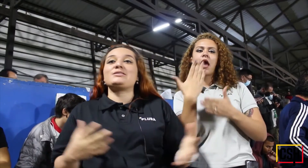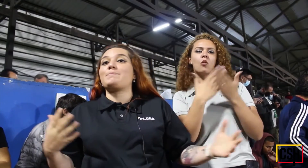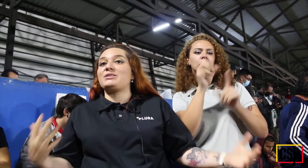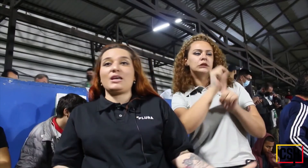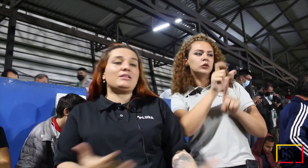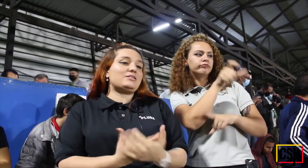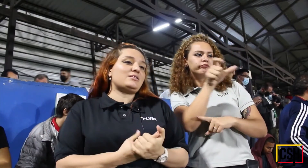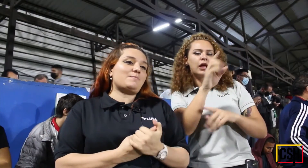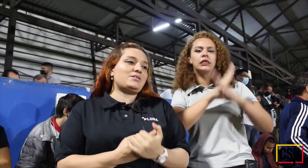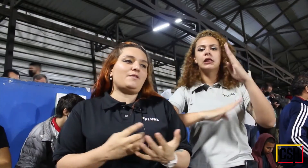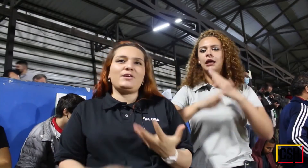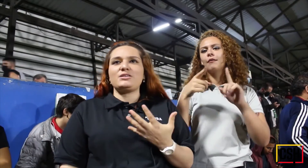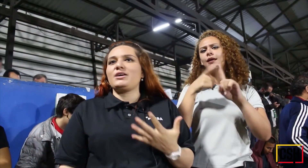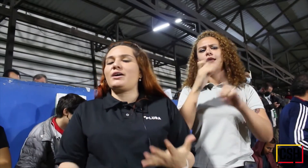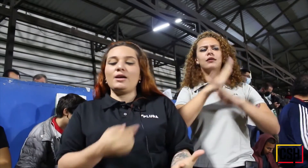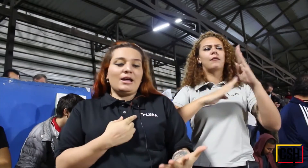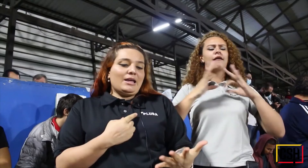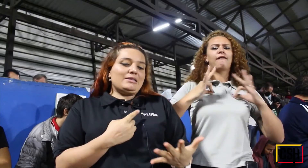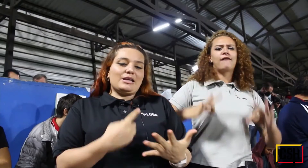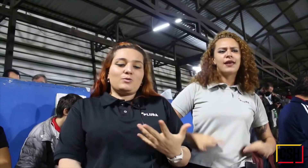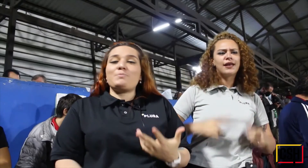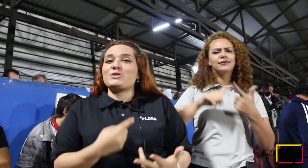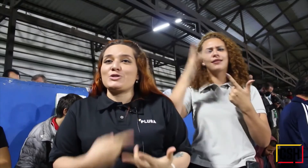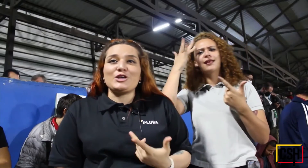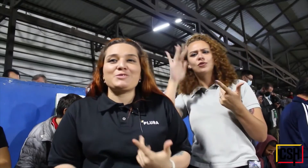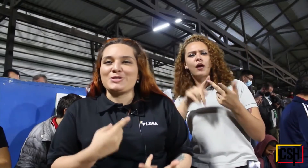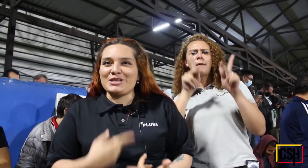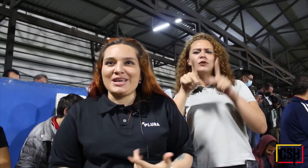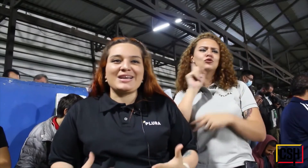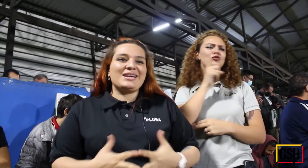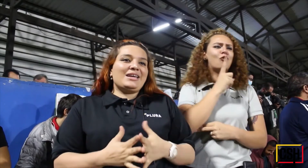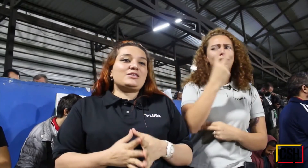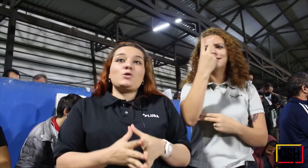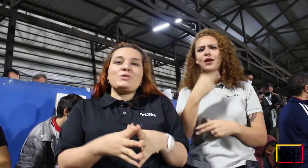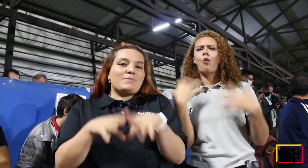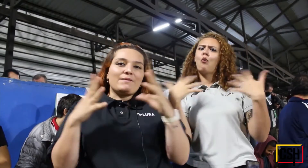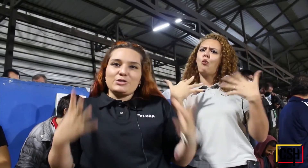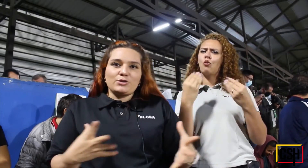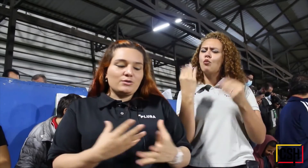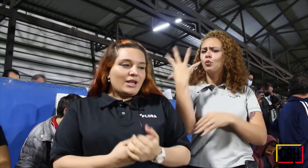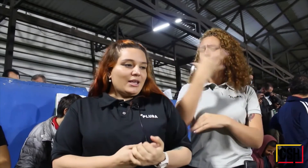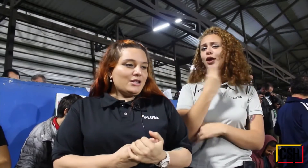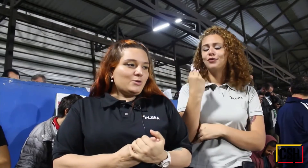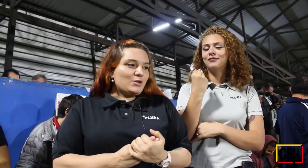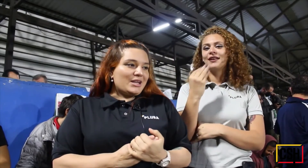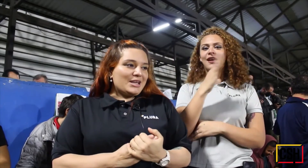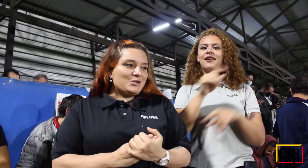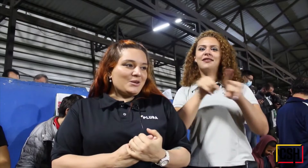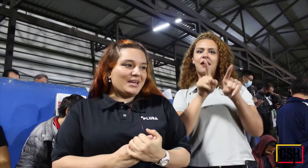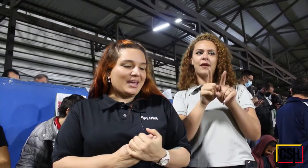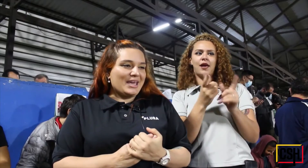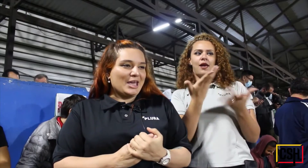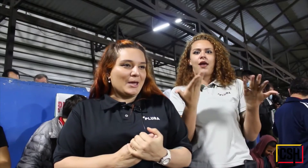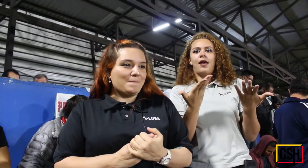condición de discapacidad, desde discapacidad física, intelectual, personas sordas, personas ciegas, y ha sido pues maravilloso, incluso el